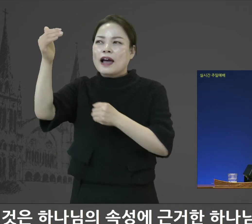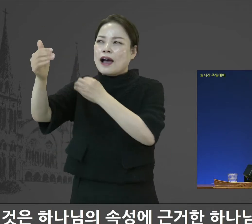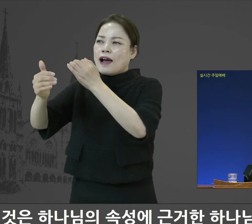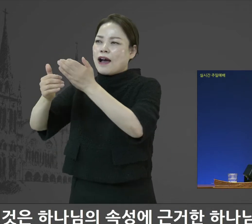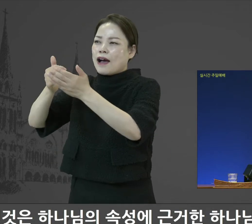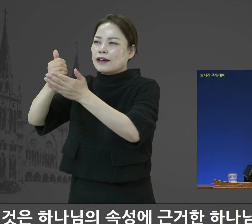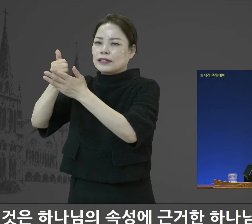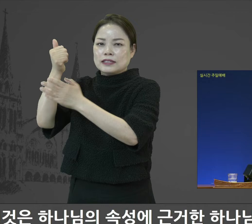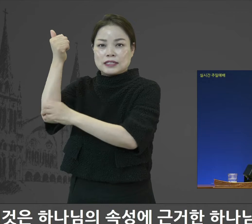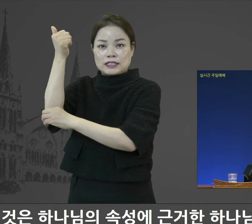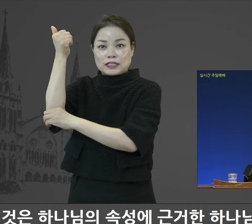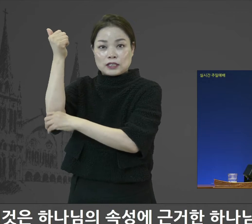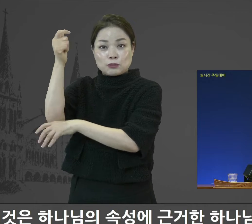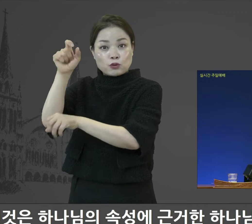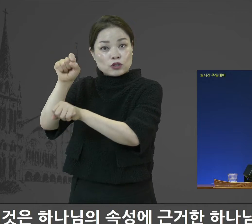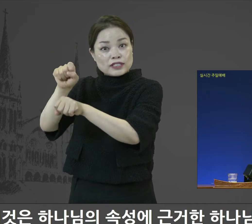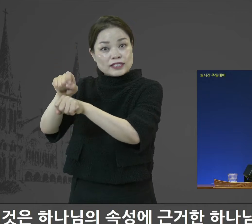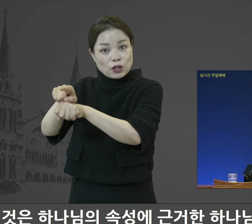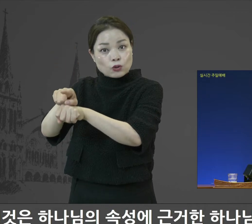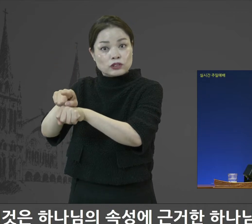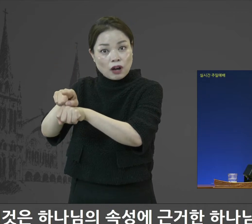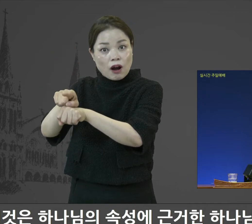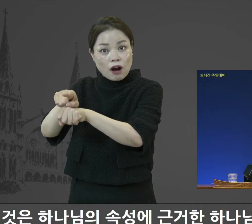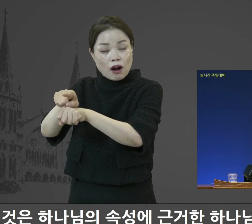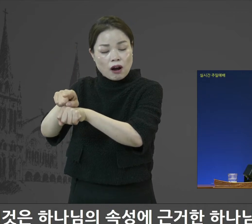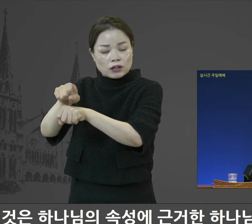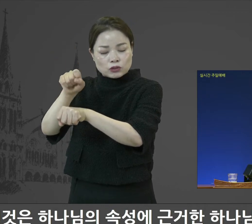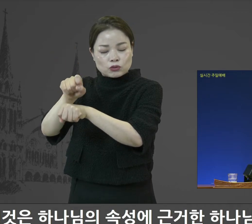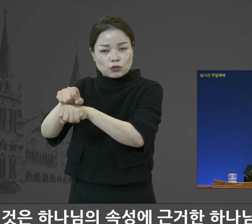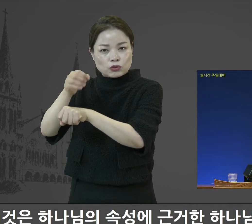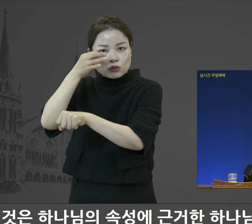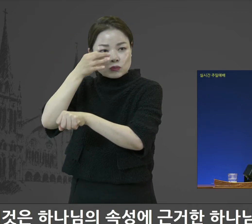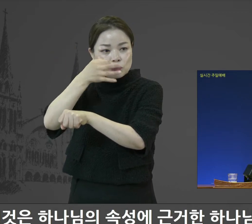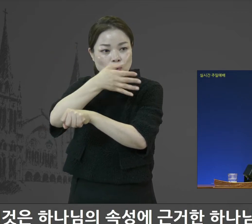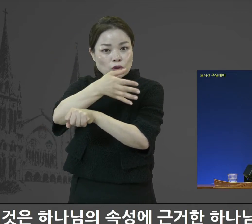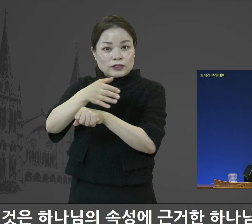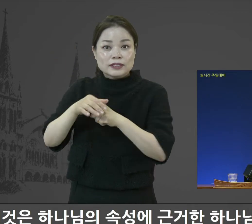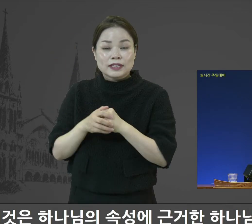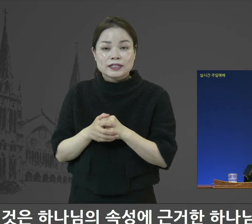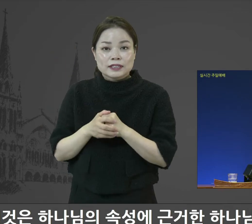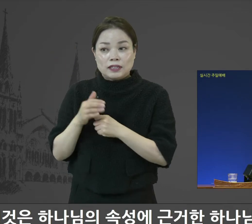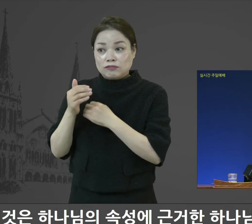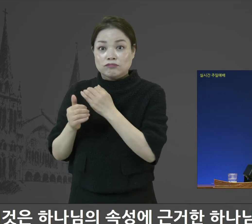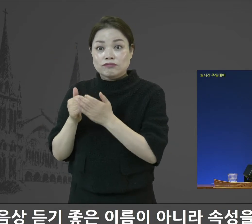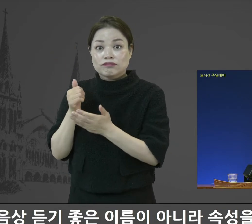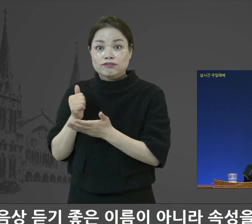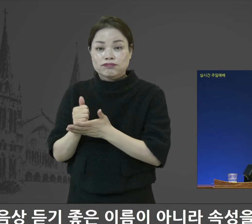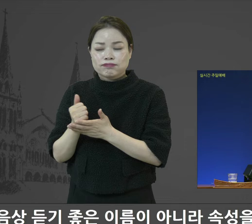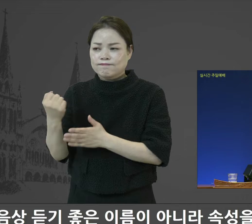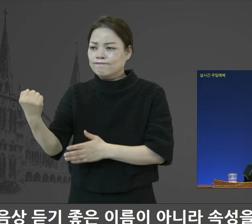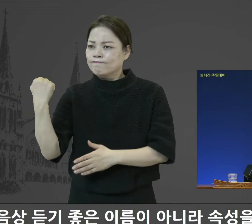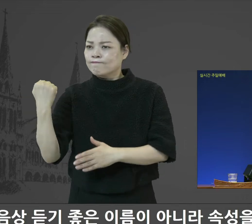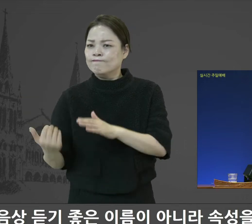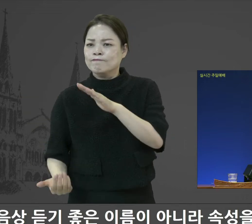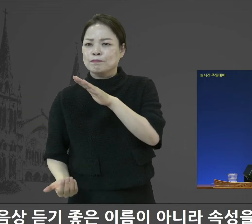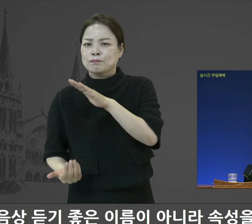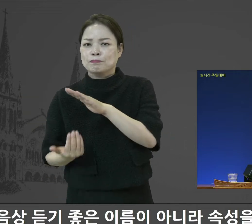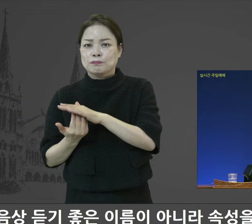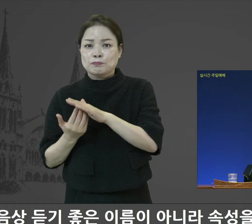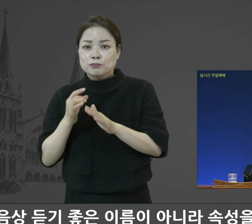하나님의 근본적인 속성, 그 속성을 보여주는 것이죠. 그러니까 하나님은 그냥 이 전능하실 뿐만